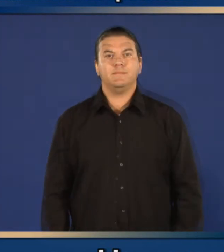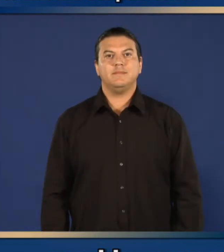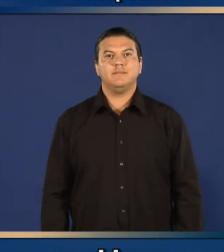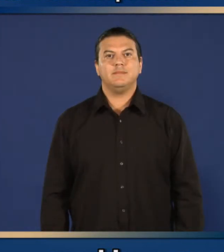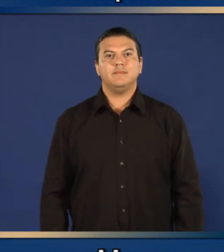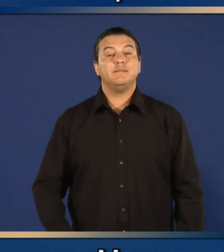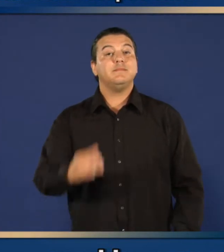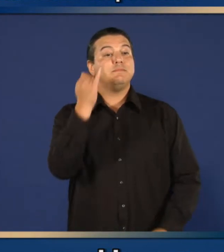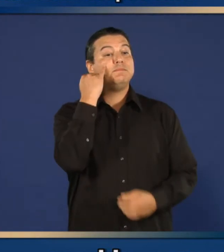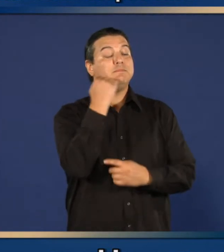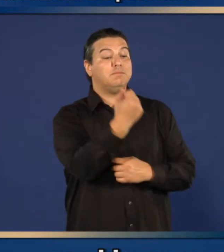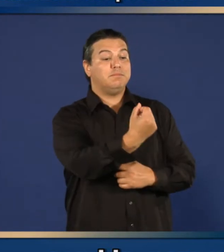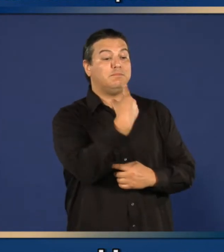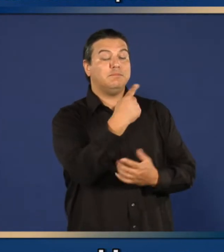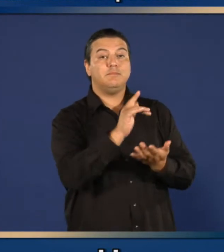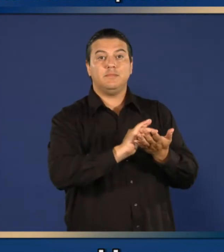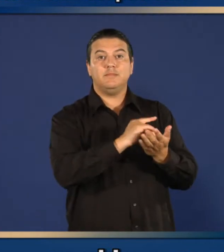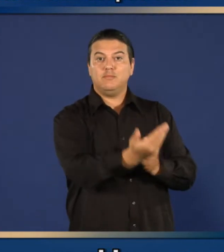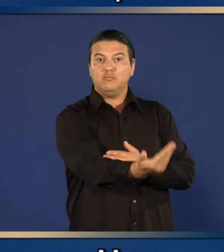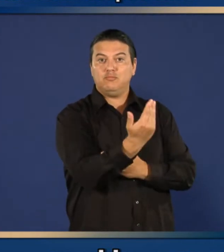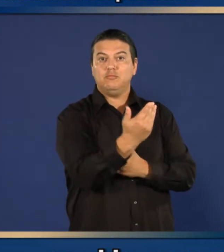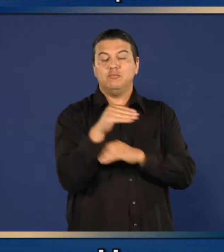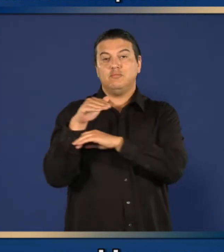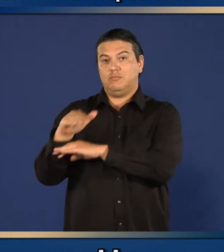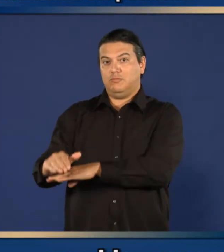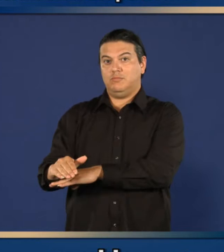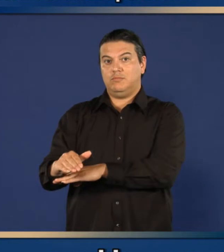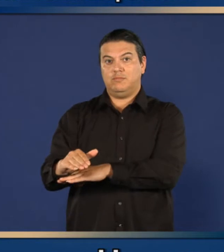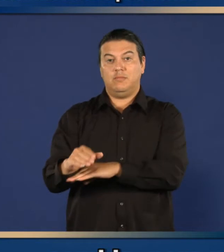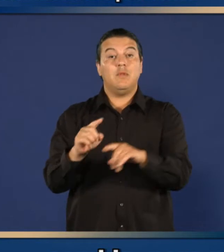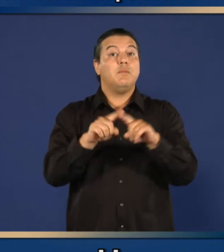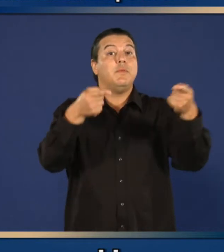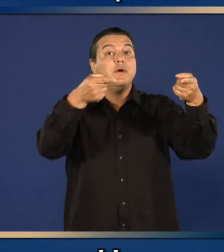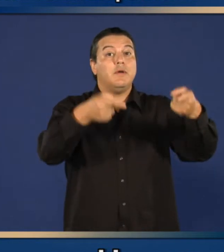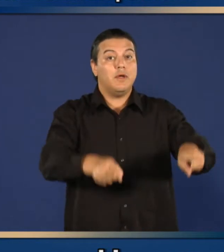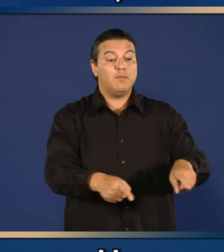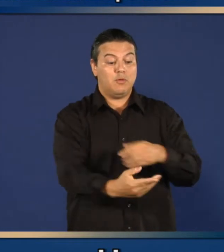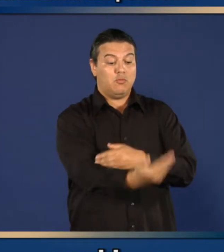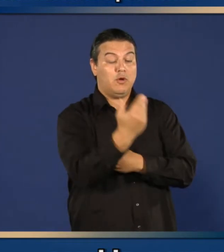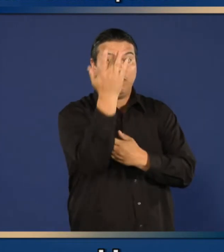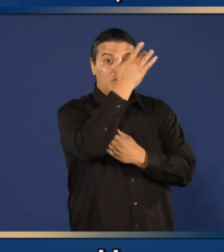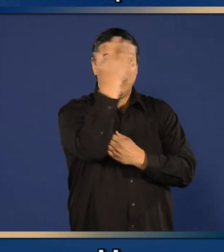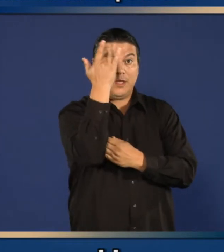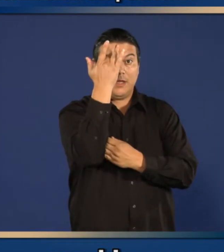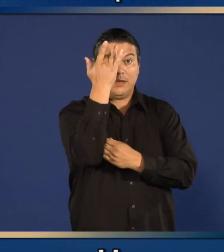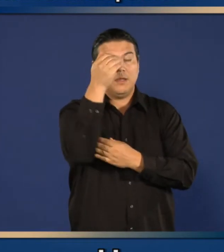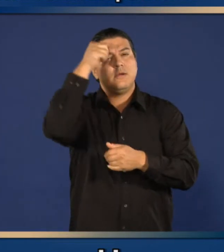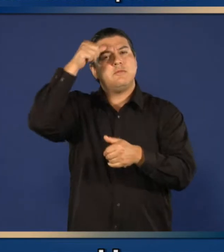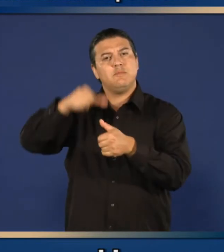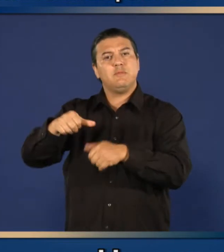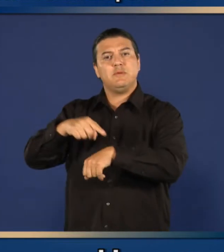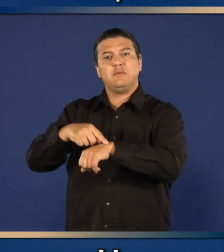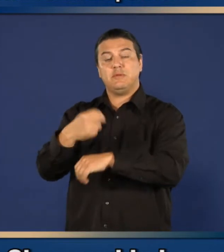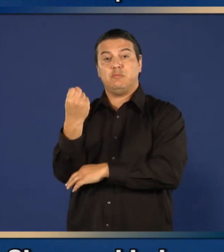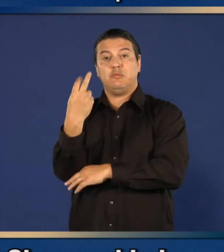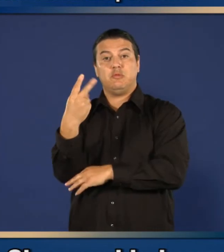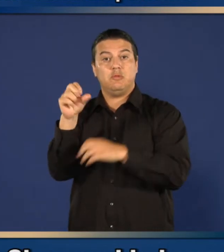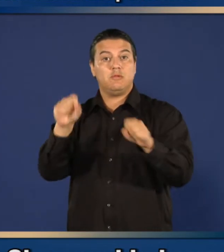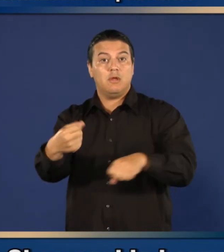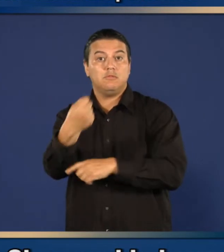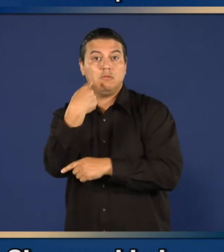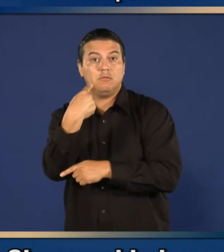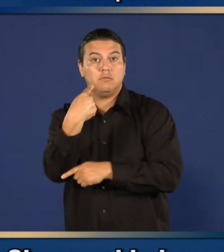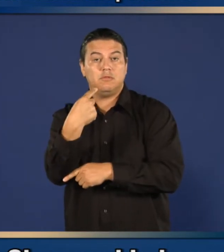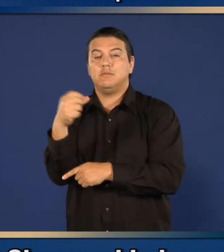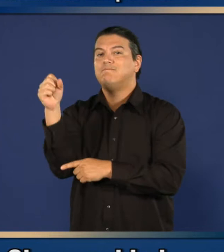si olvida una dosis tomar la dosis olvidada tan pronto como sea posible si es